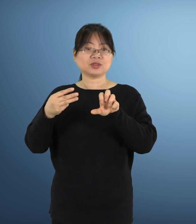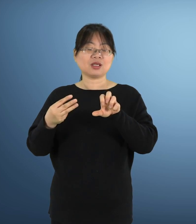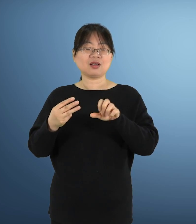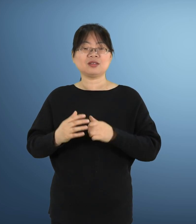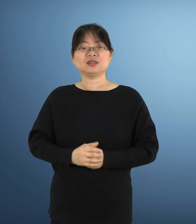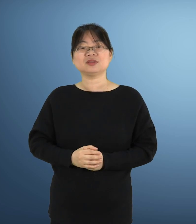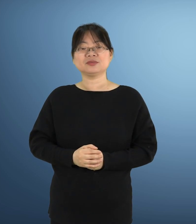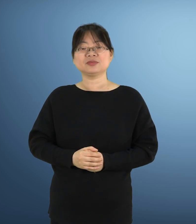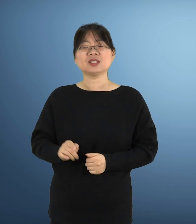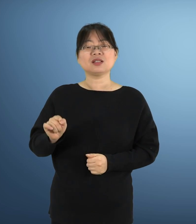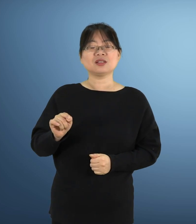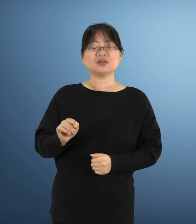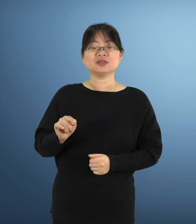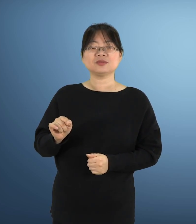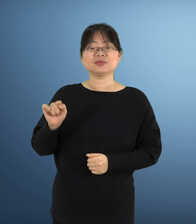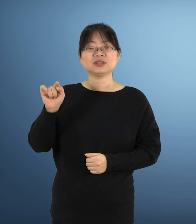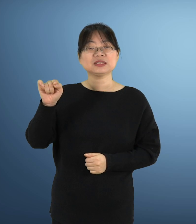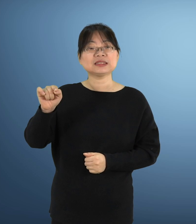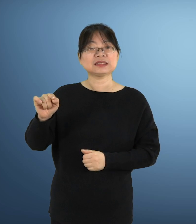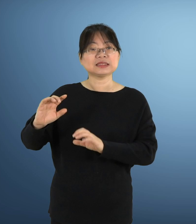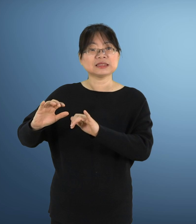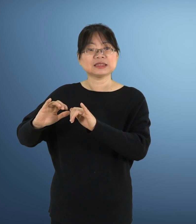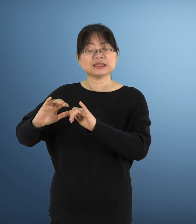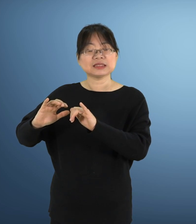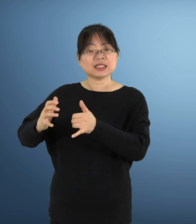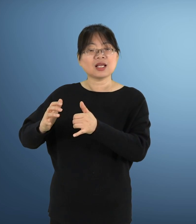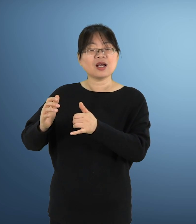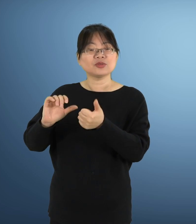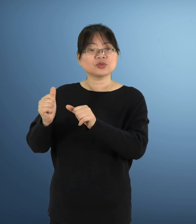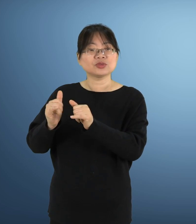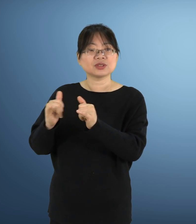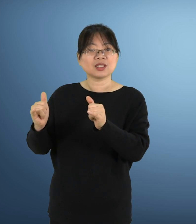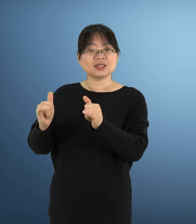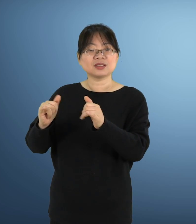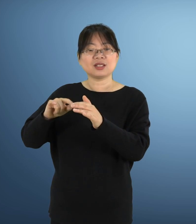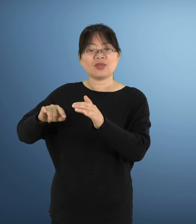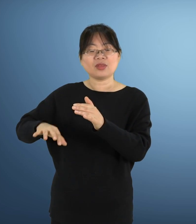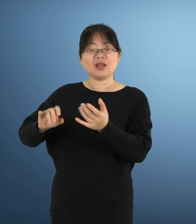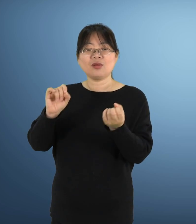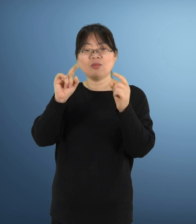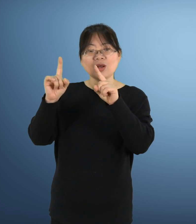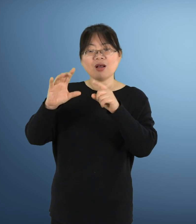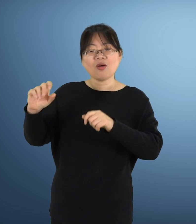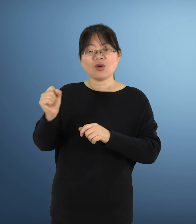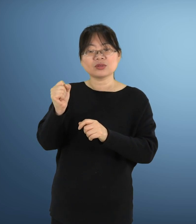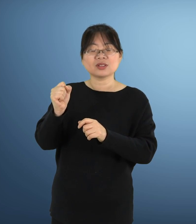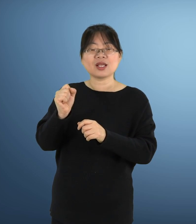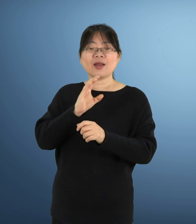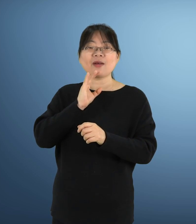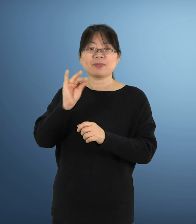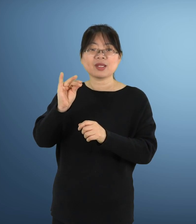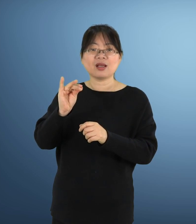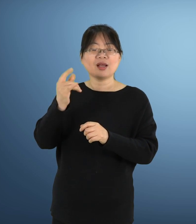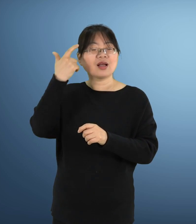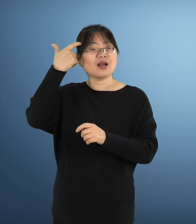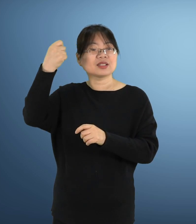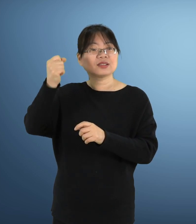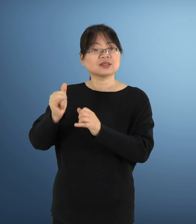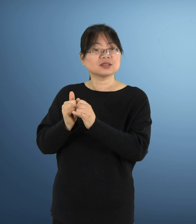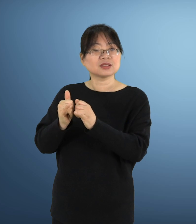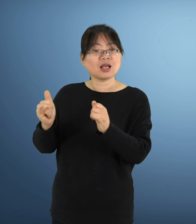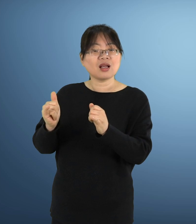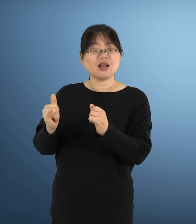저 세상과 및 죽은 자 가운데서 부활함을 얻기에 합당히 여김을 받은